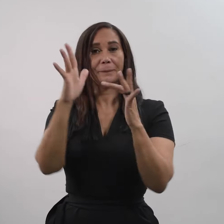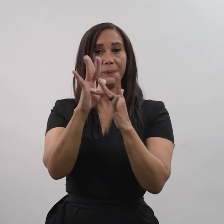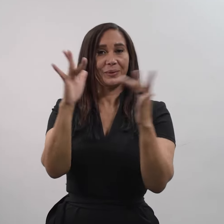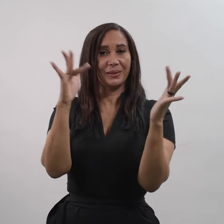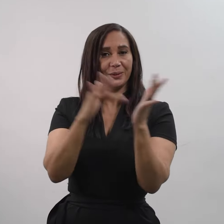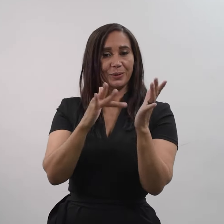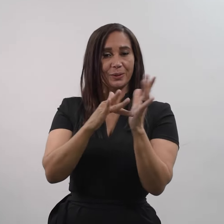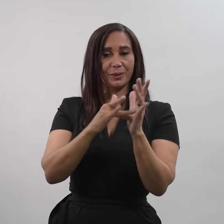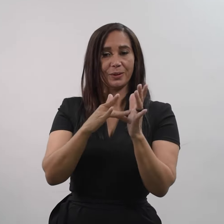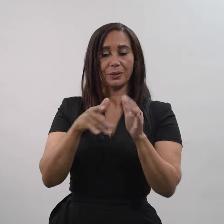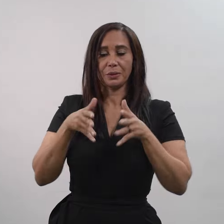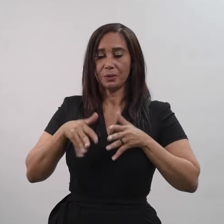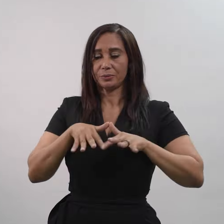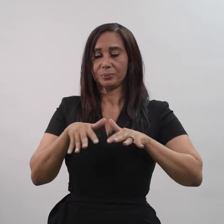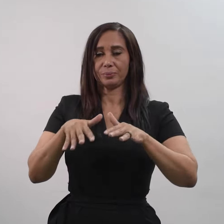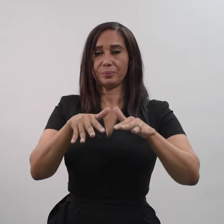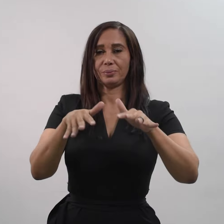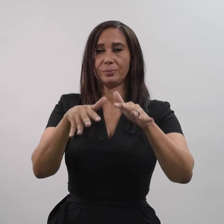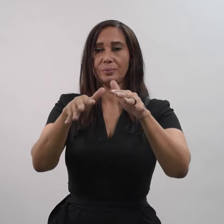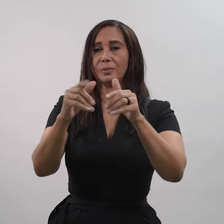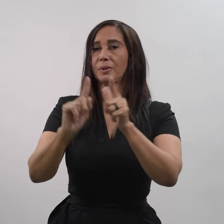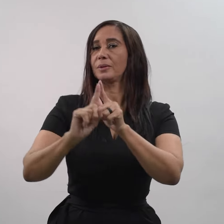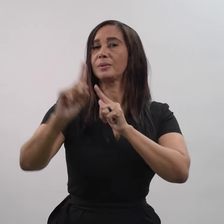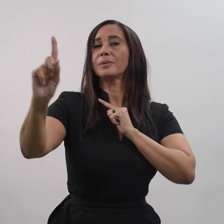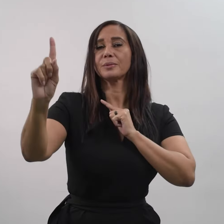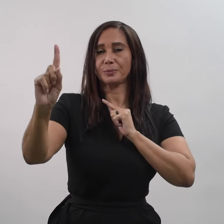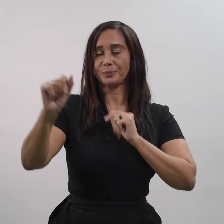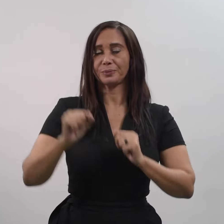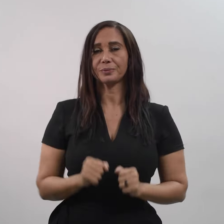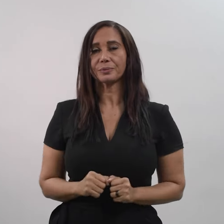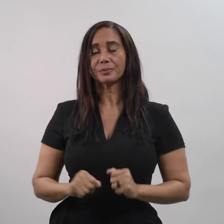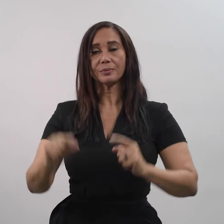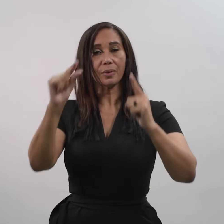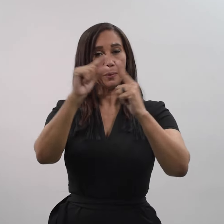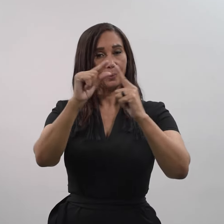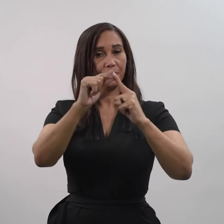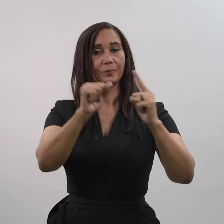se abrió paso entre ellos y se alejaba. Palabra del Señor.